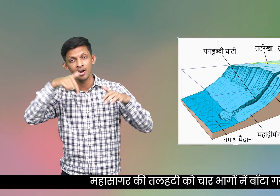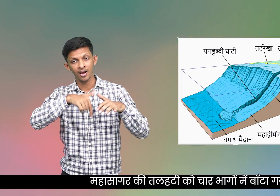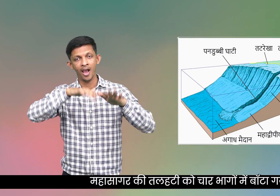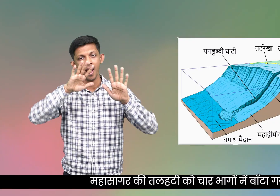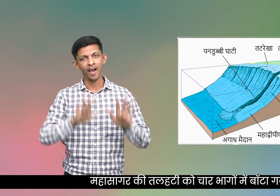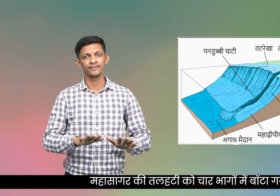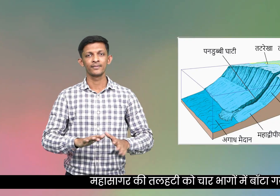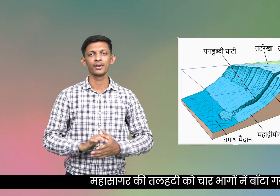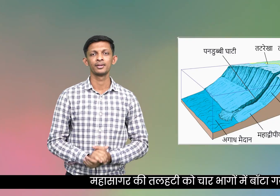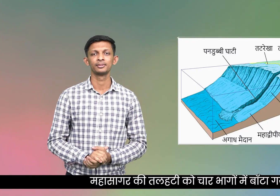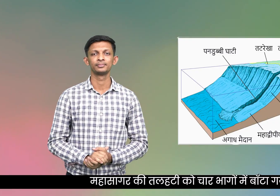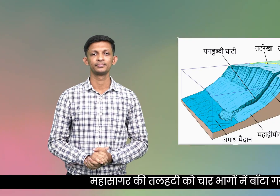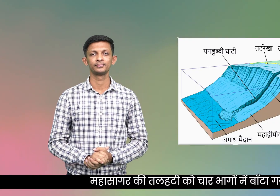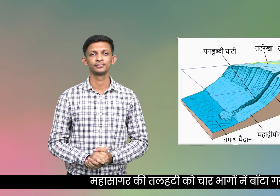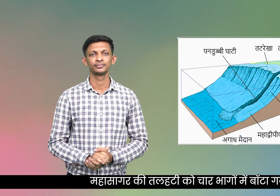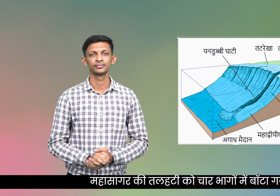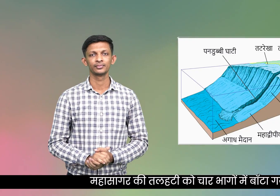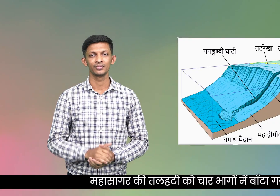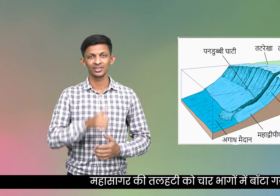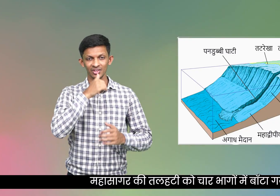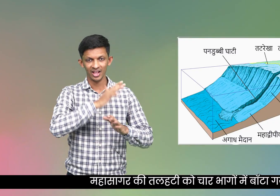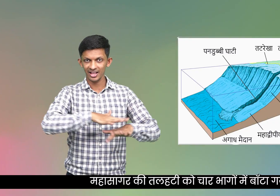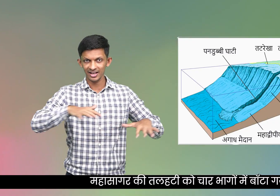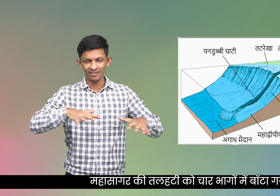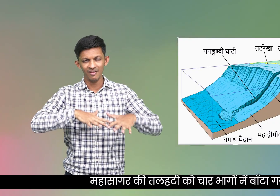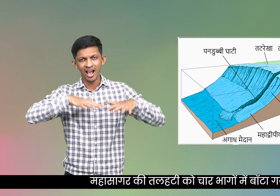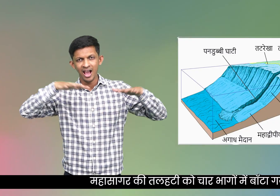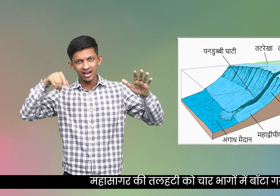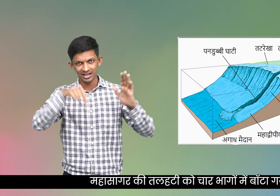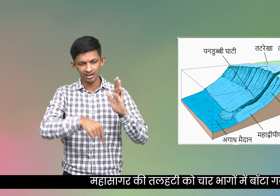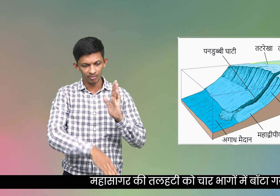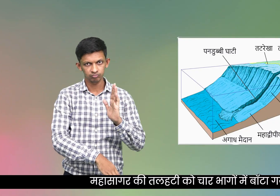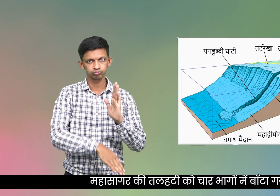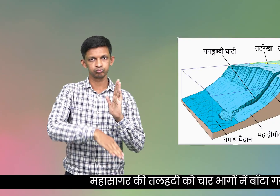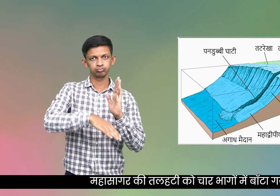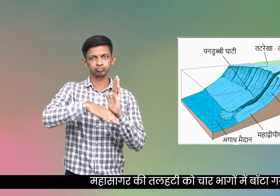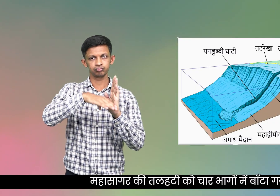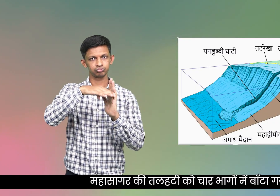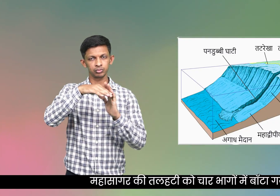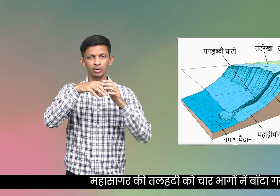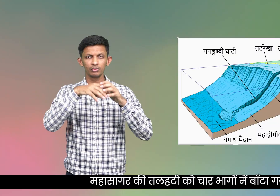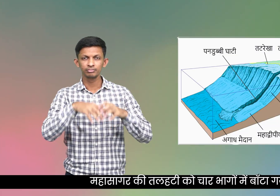महासागर की तलहटी को 4 भागों में बांटा गया है।